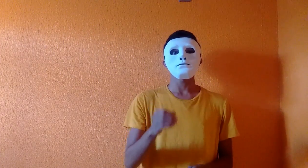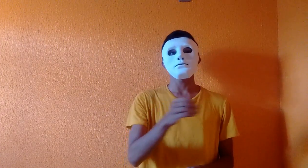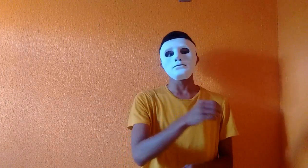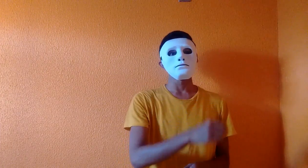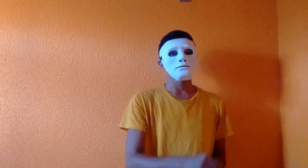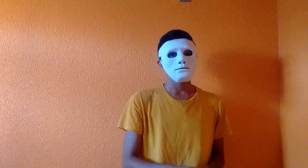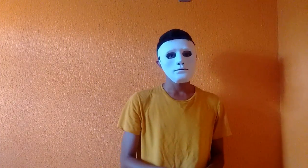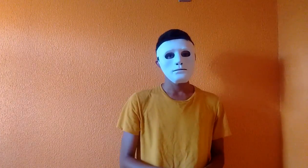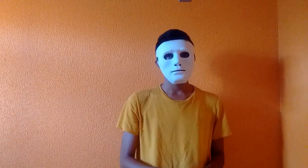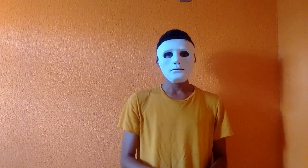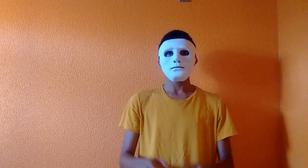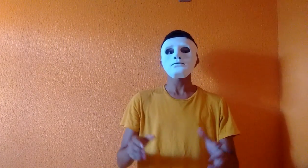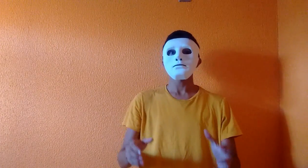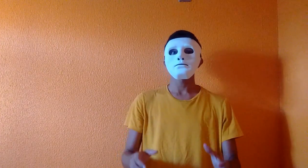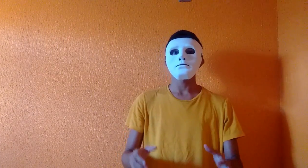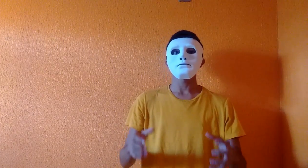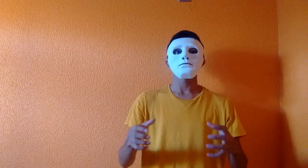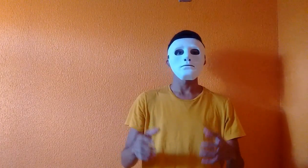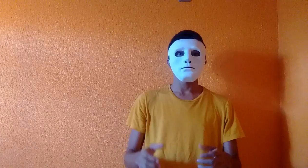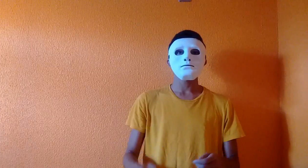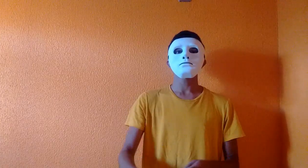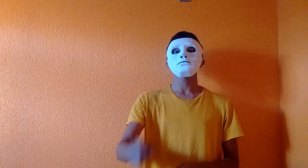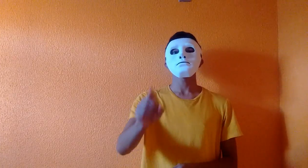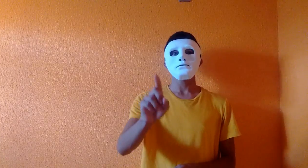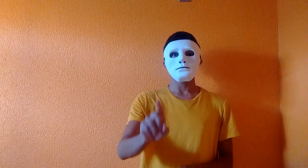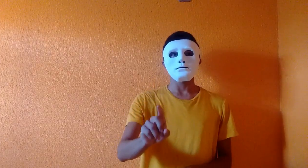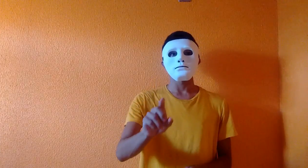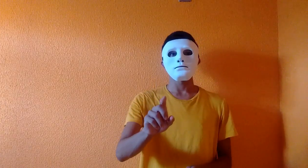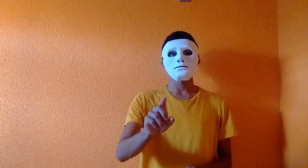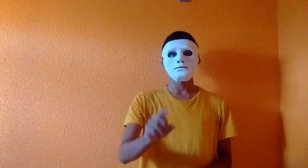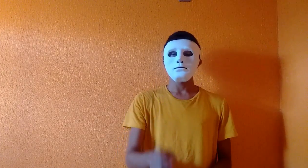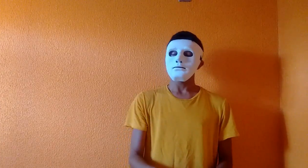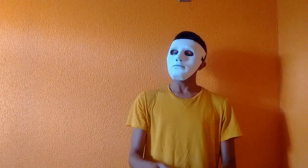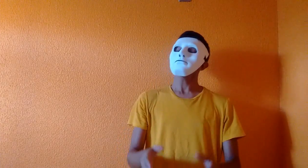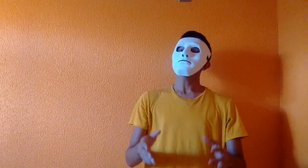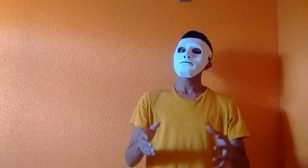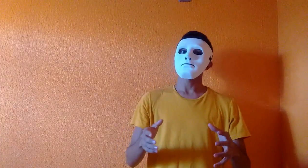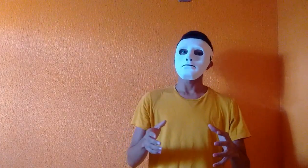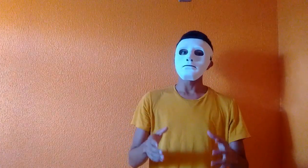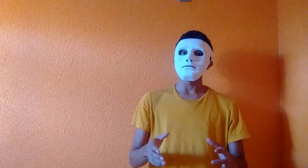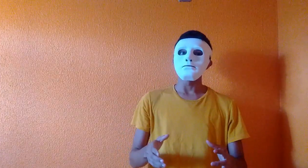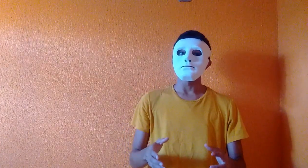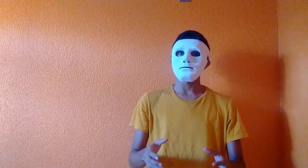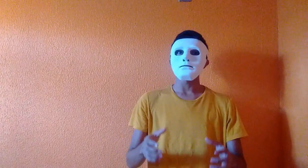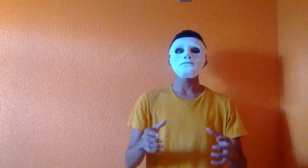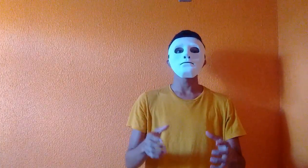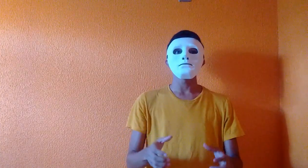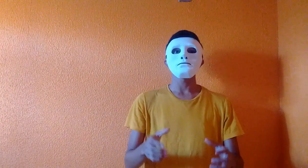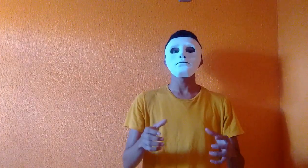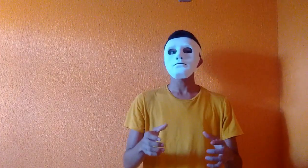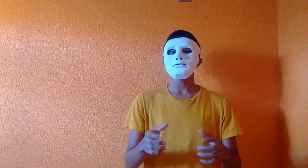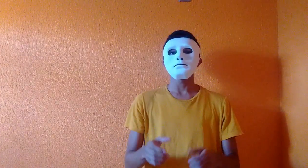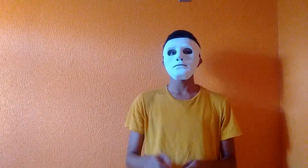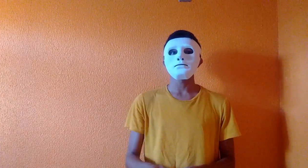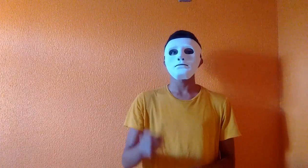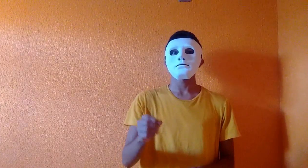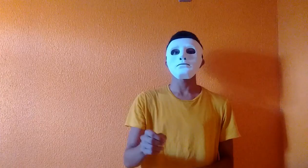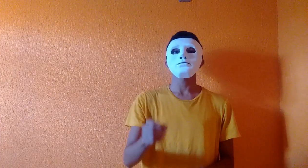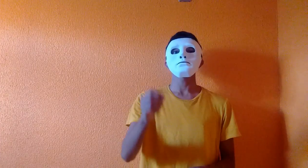Clostridium, causadora de cólicas e diarreia. Esse micro-organismo é resistente muitas vezes até ao